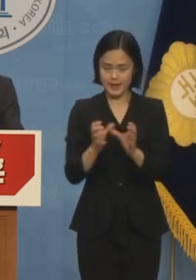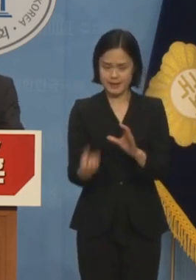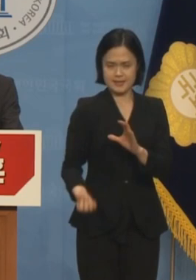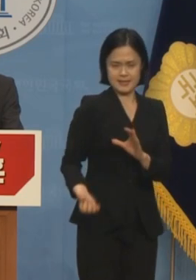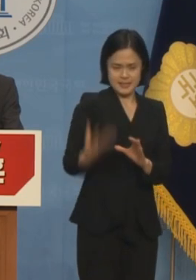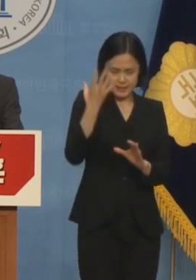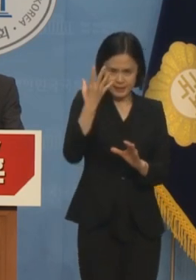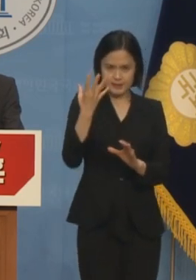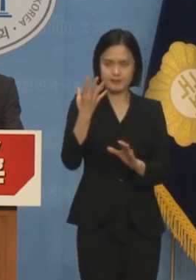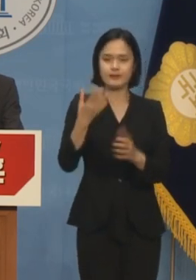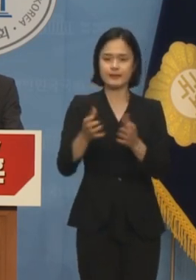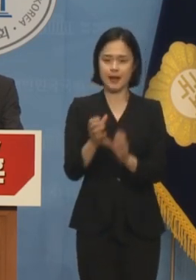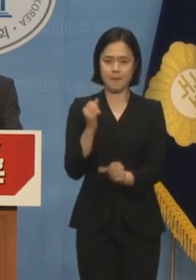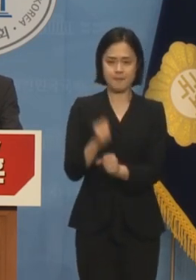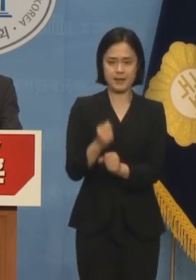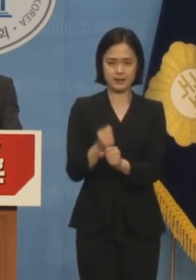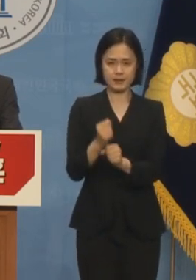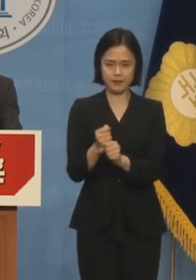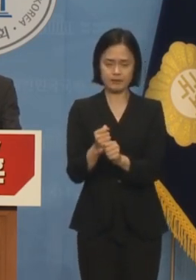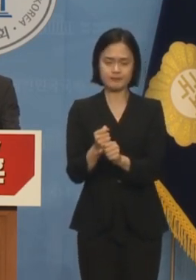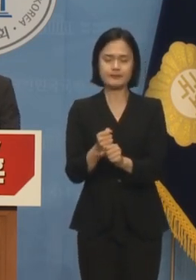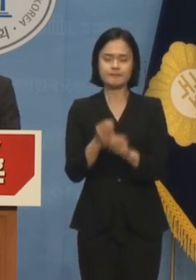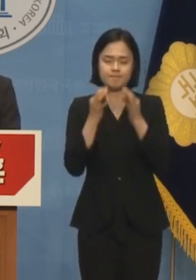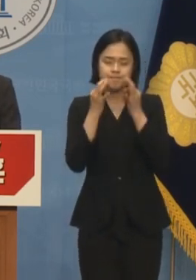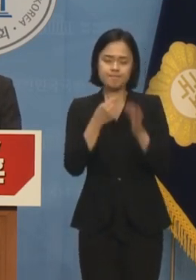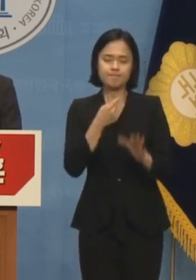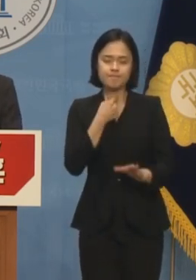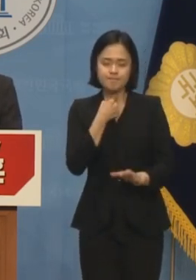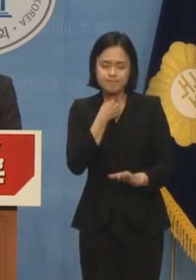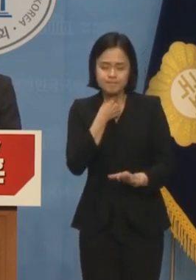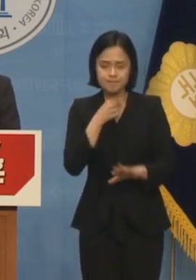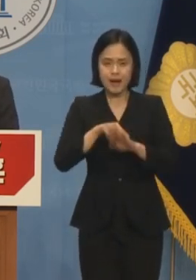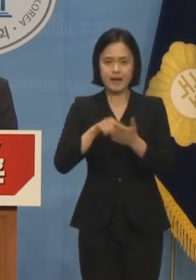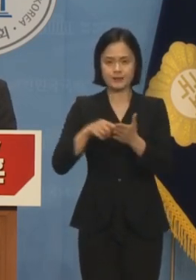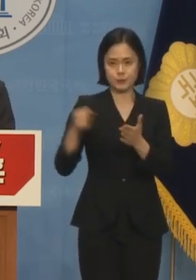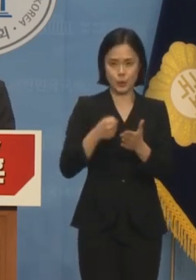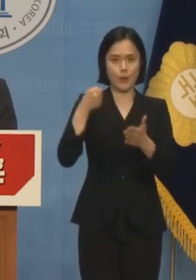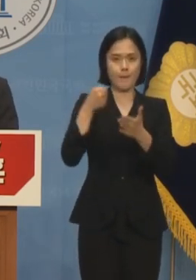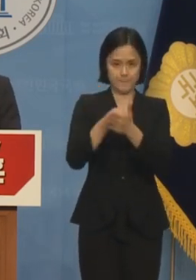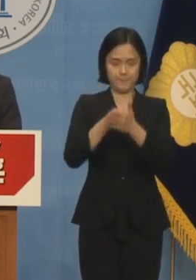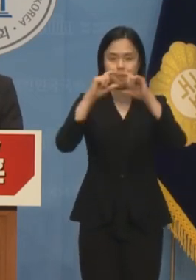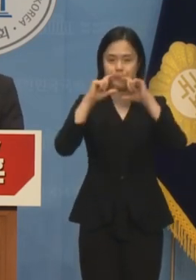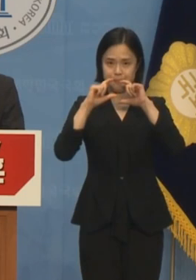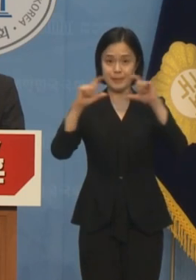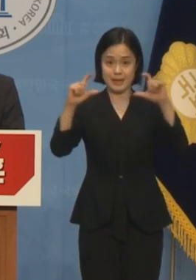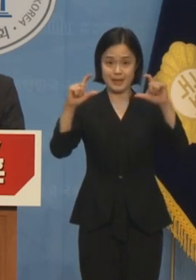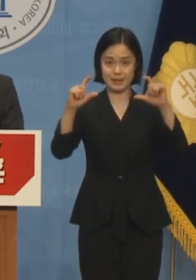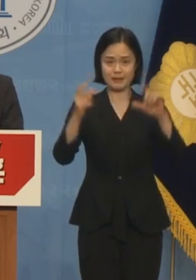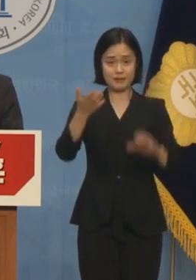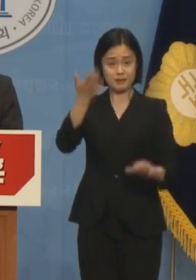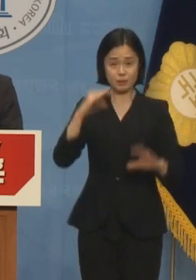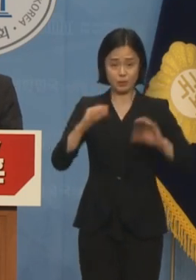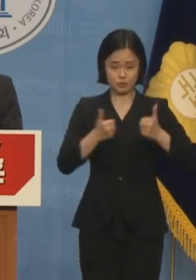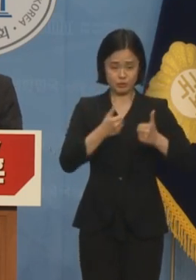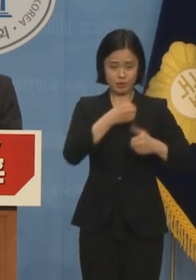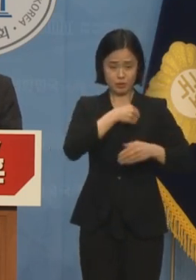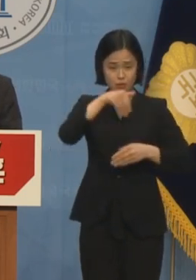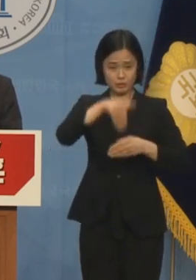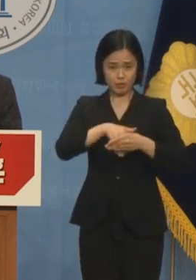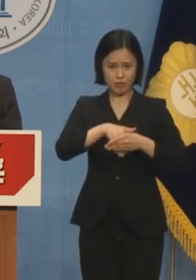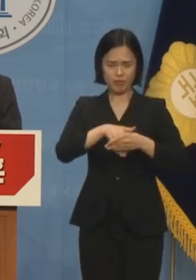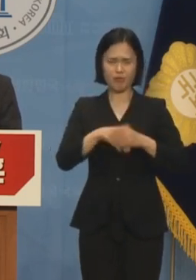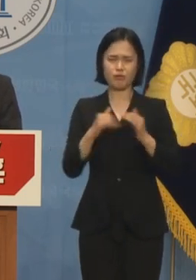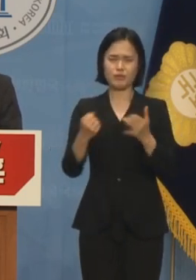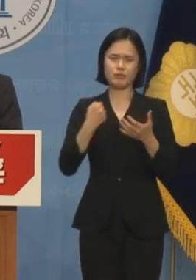그런 이 절박함에서 출발했습니다. 이 총선 참패 이후 제가 우리 지지자들에게 가장